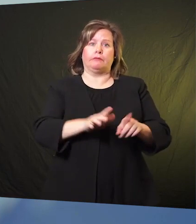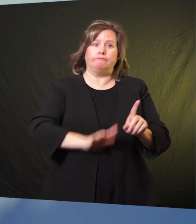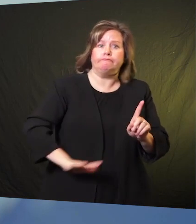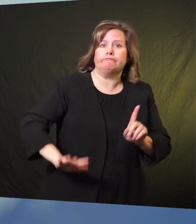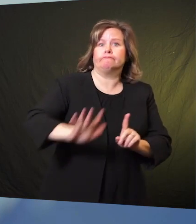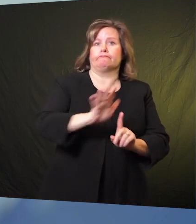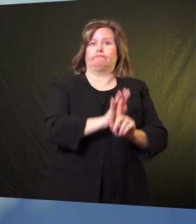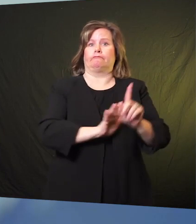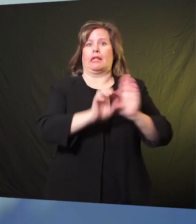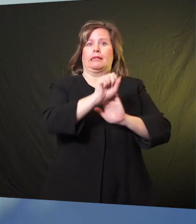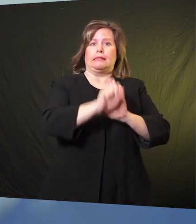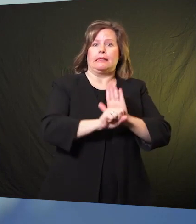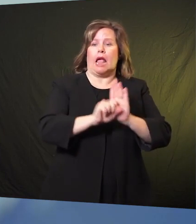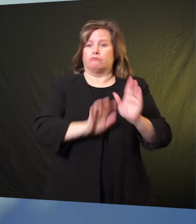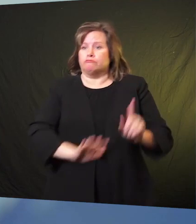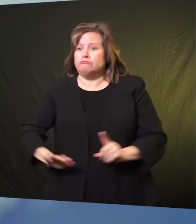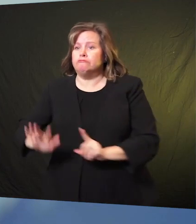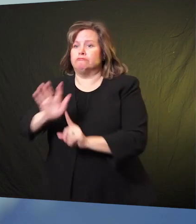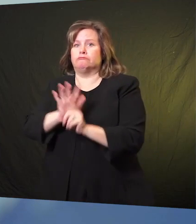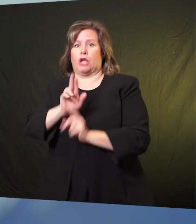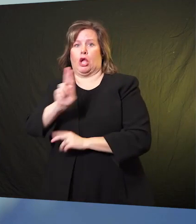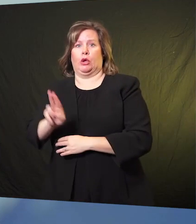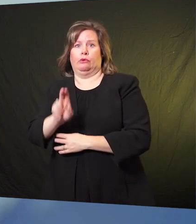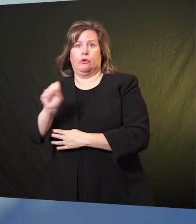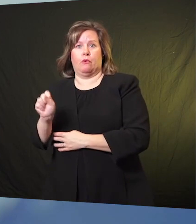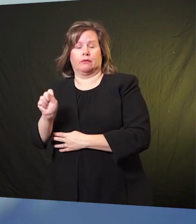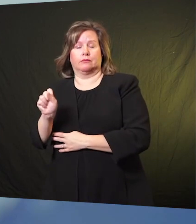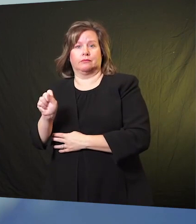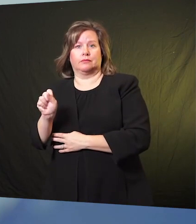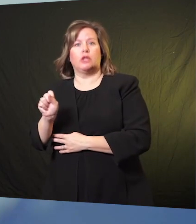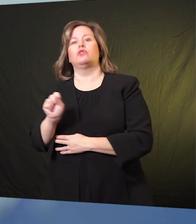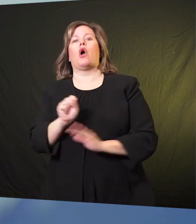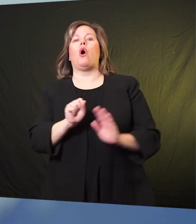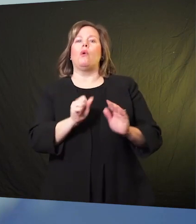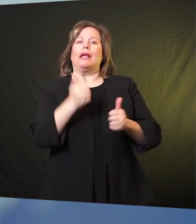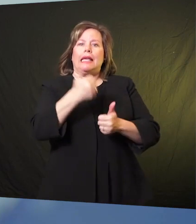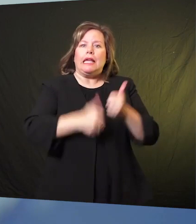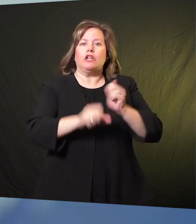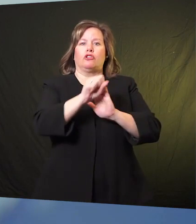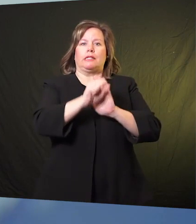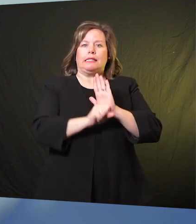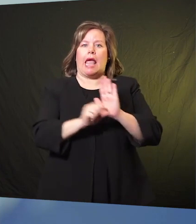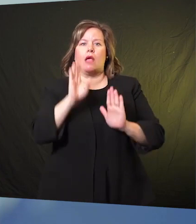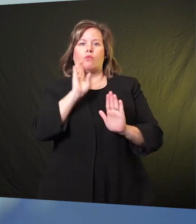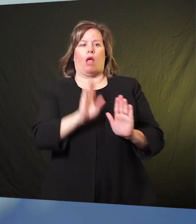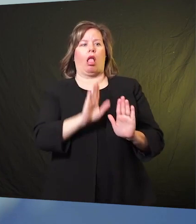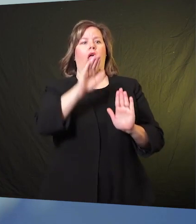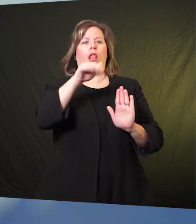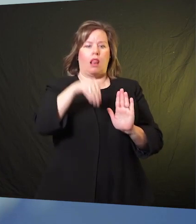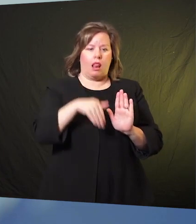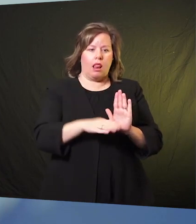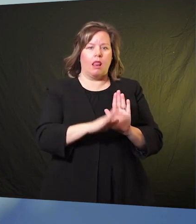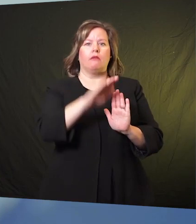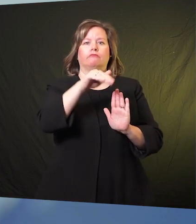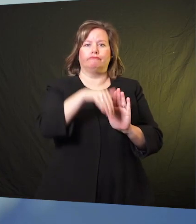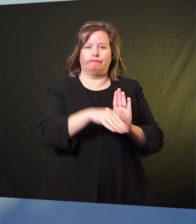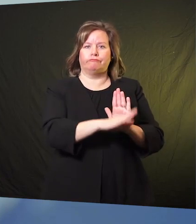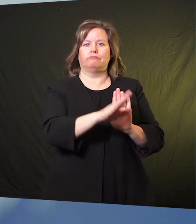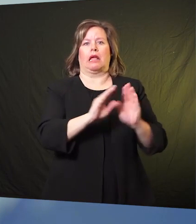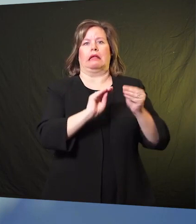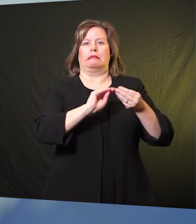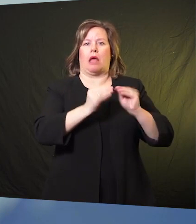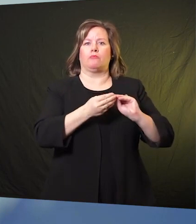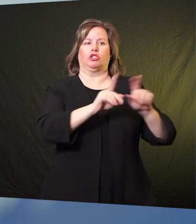cruce el país en las próximas semanas y meses es que las curvas van a dar formas diferentes dependiendo